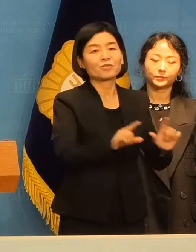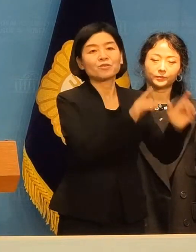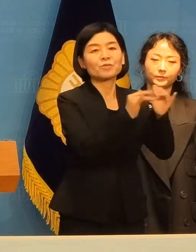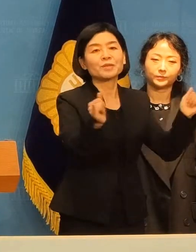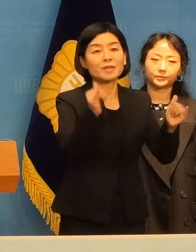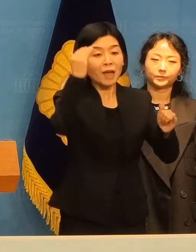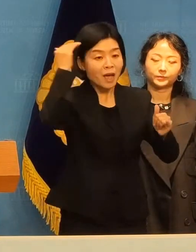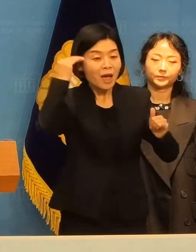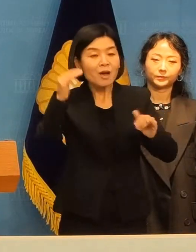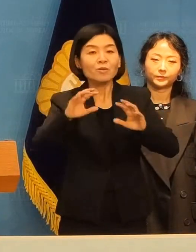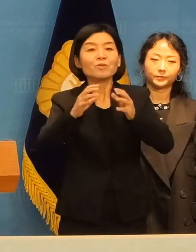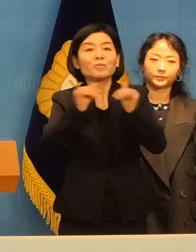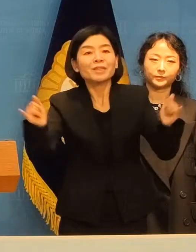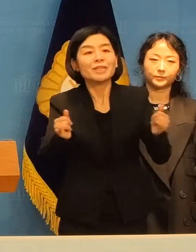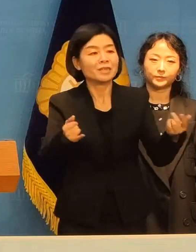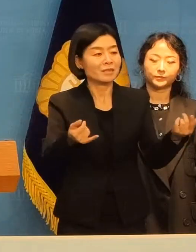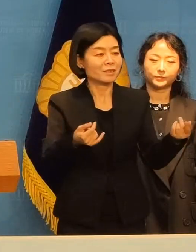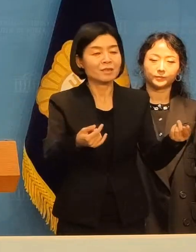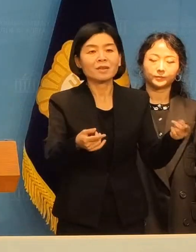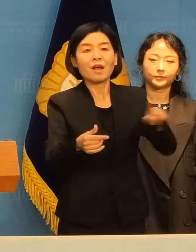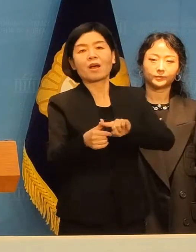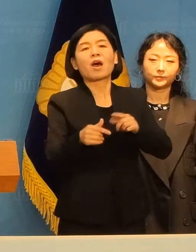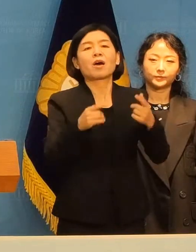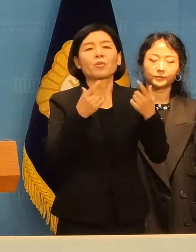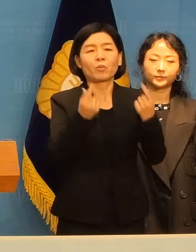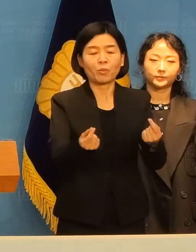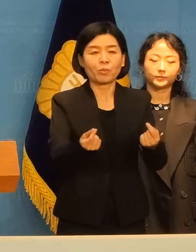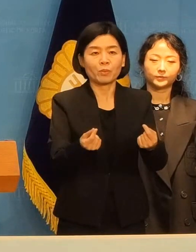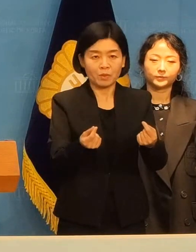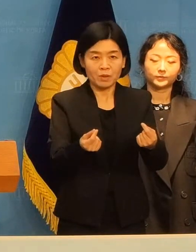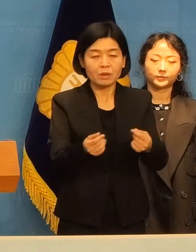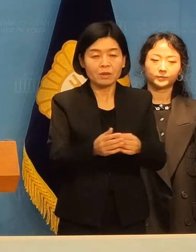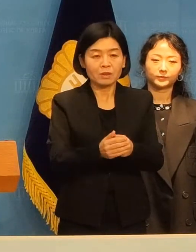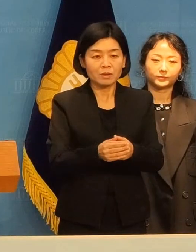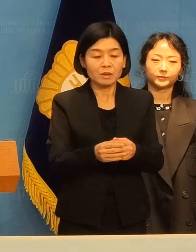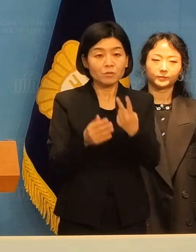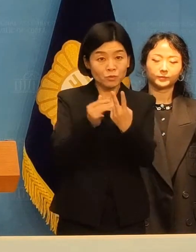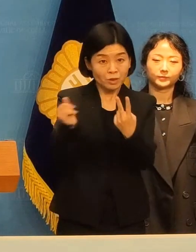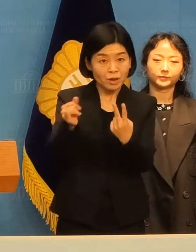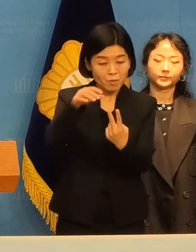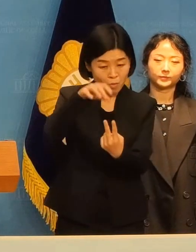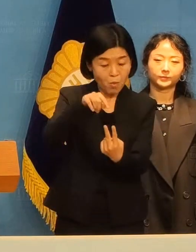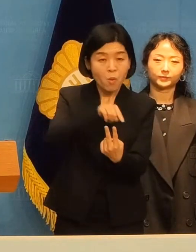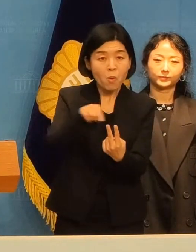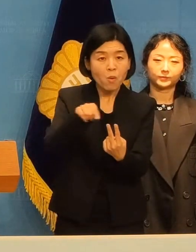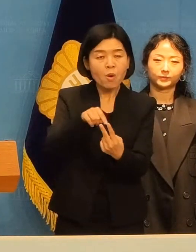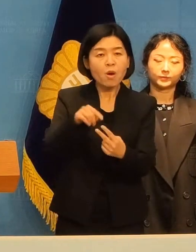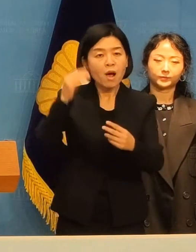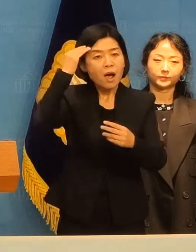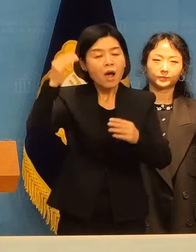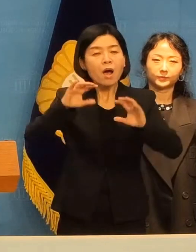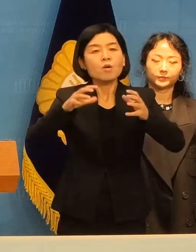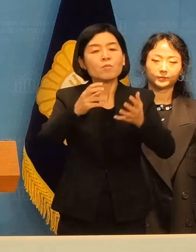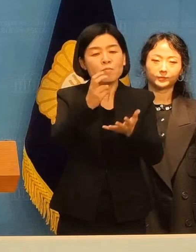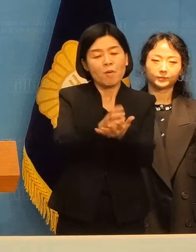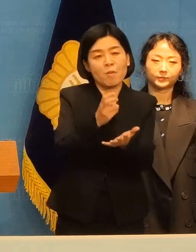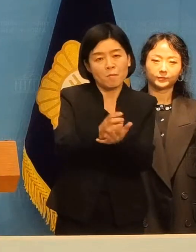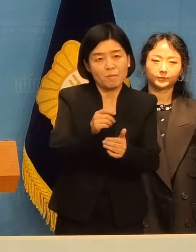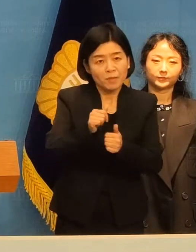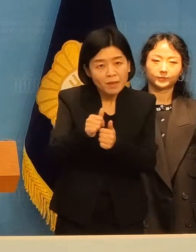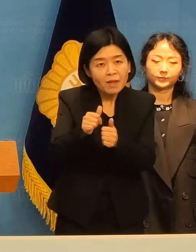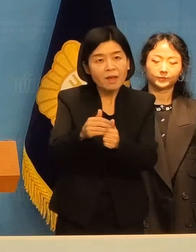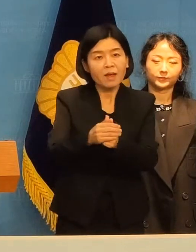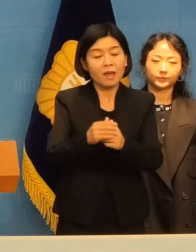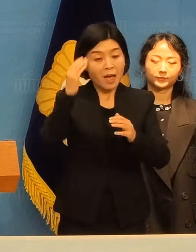있습니다. 따라서 이 두 북한군 포로는 법적으로도 그리고 역사적으로도 대한민국 국민으로서